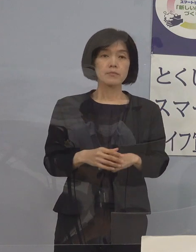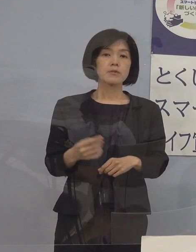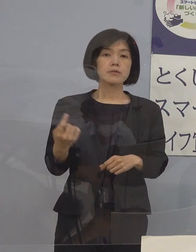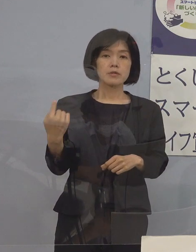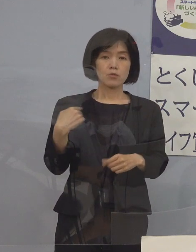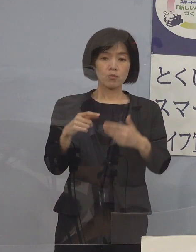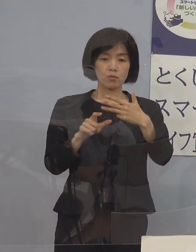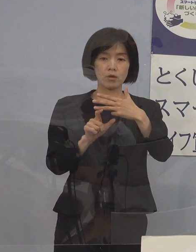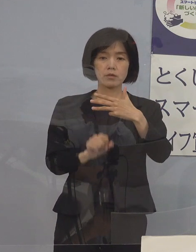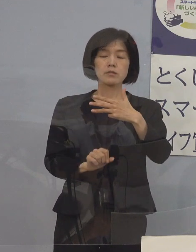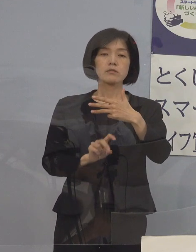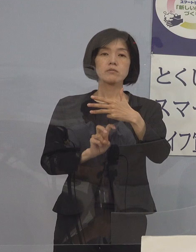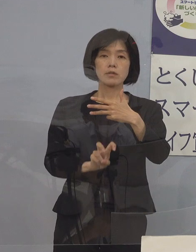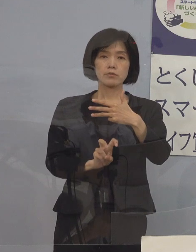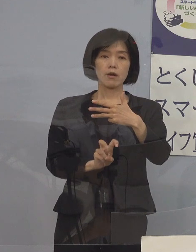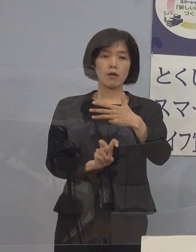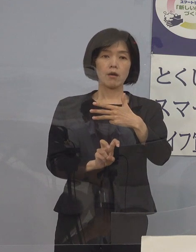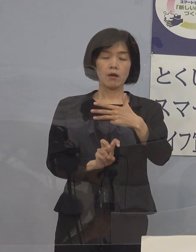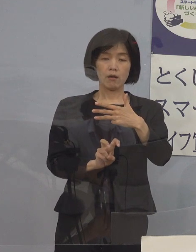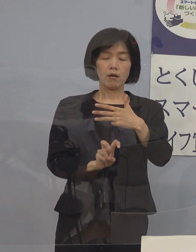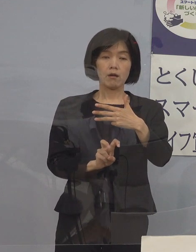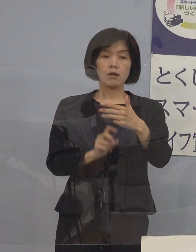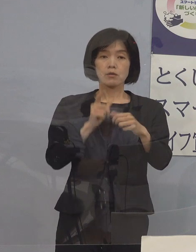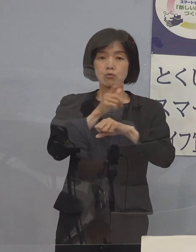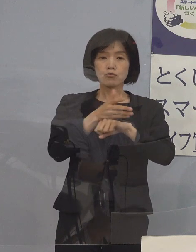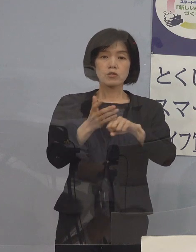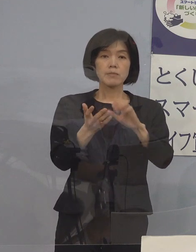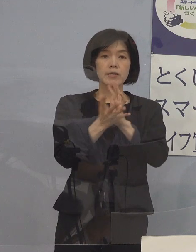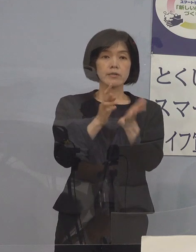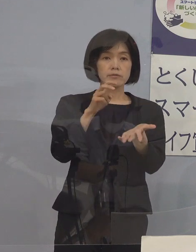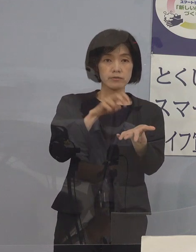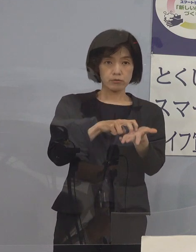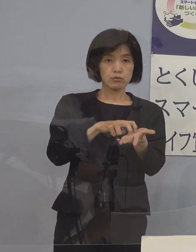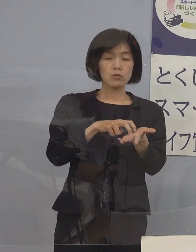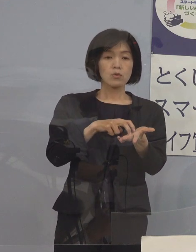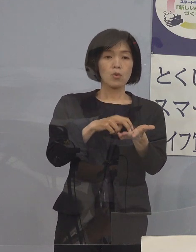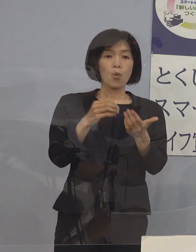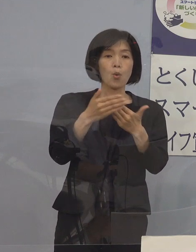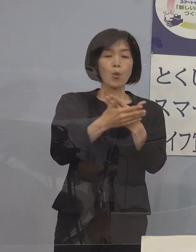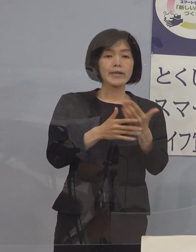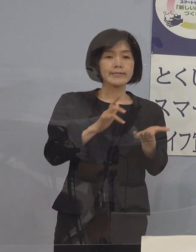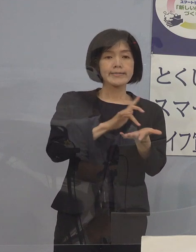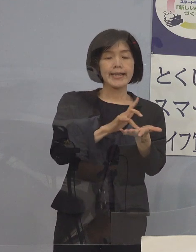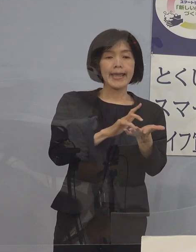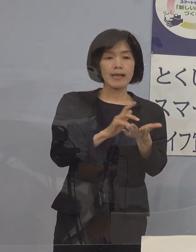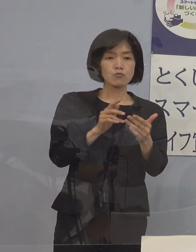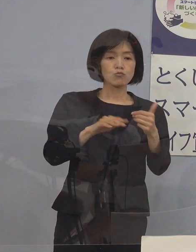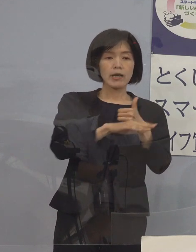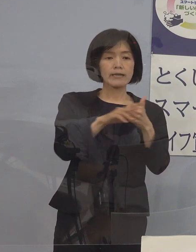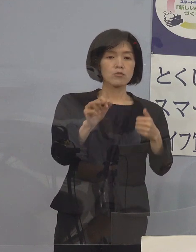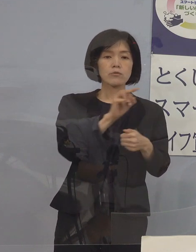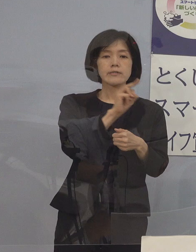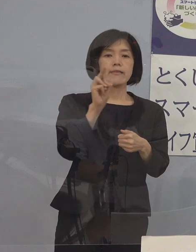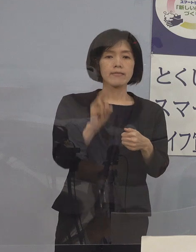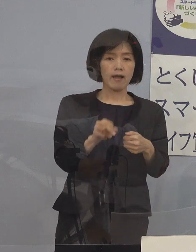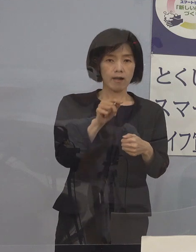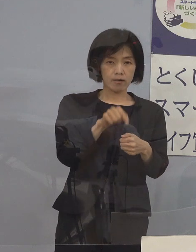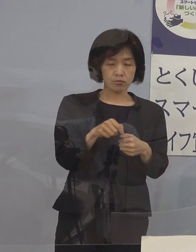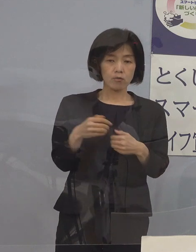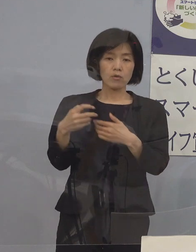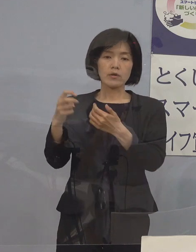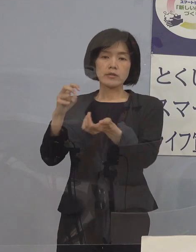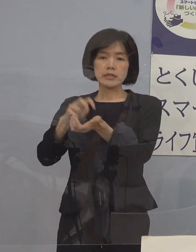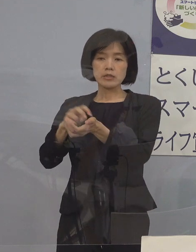日8月の20日徳島県立保健製薬環境センターおよび医療機